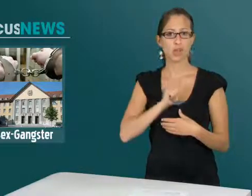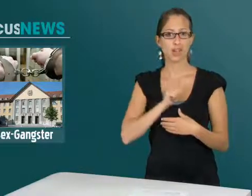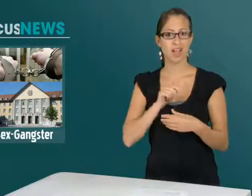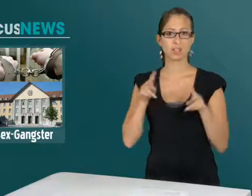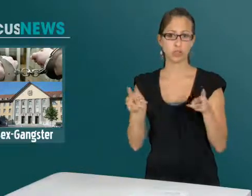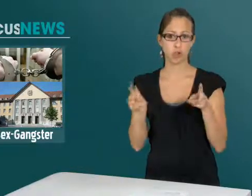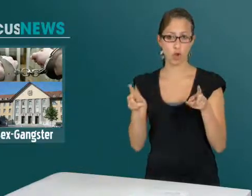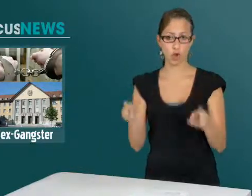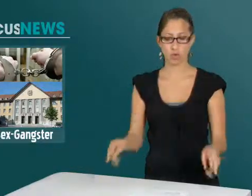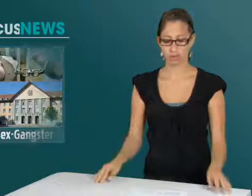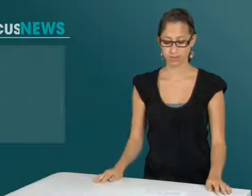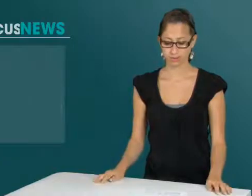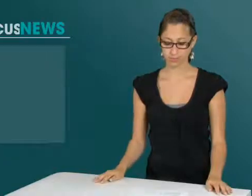therapie absolvieren